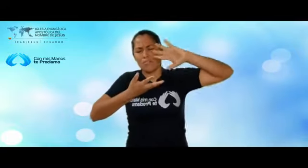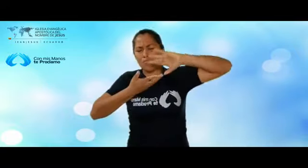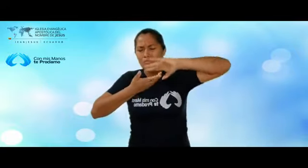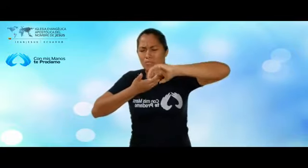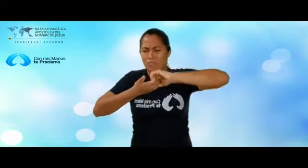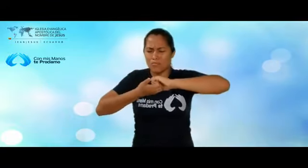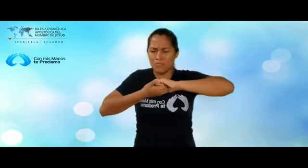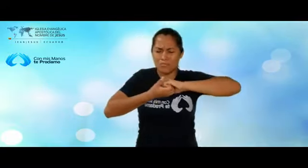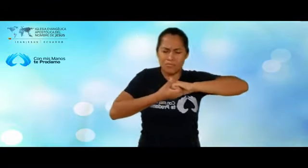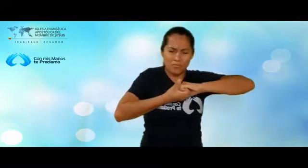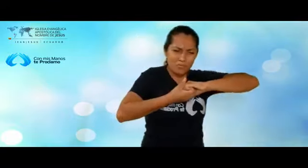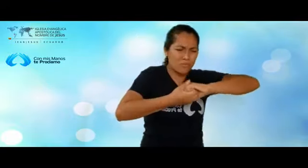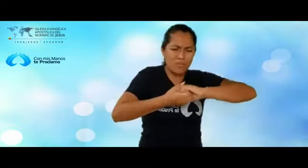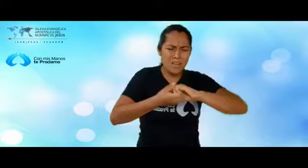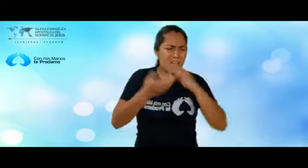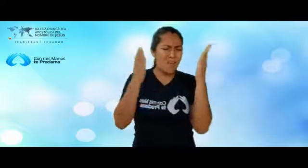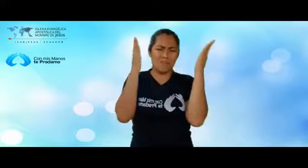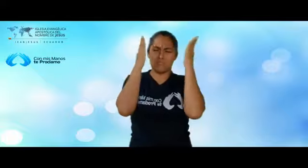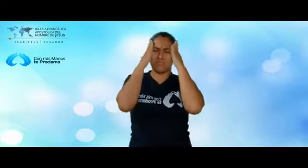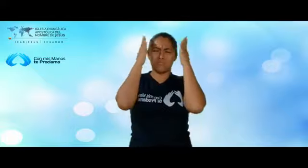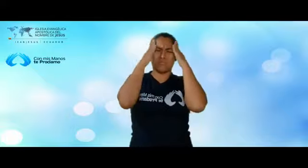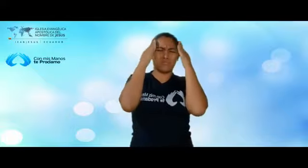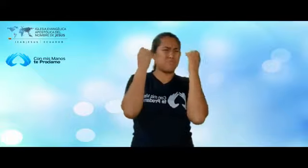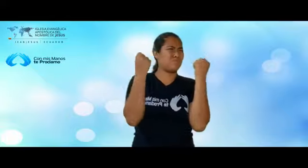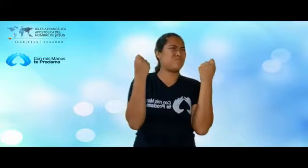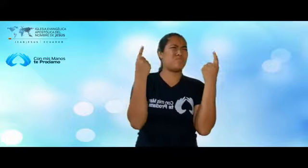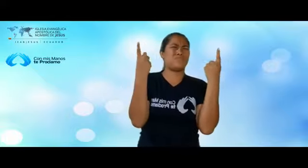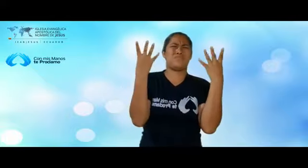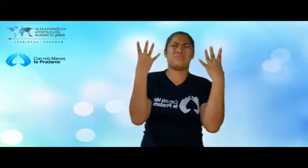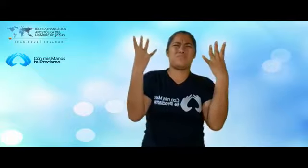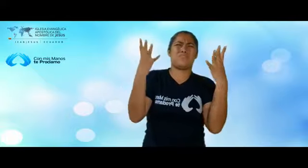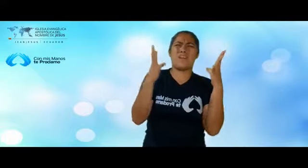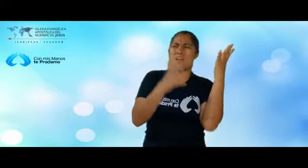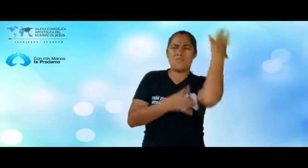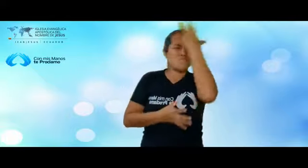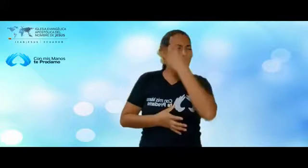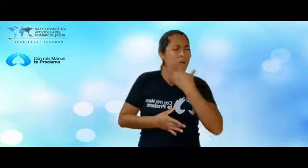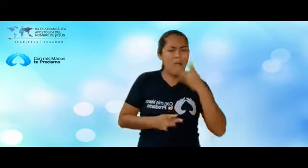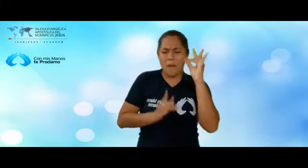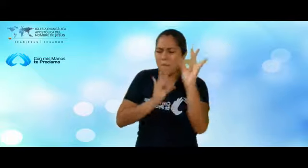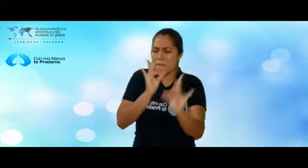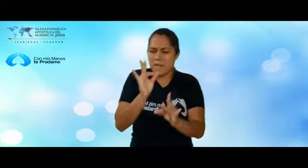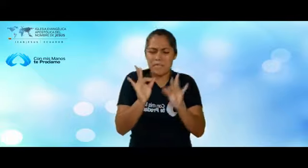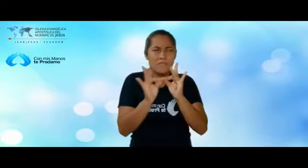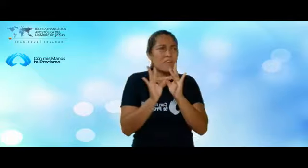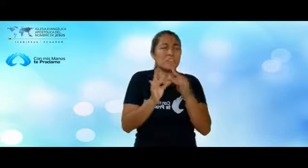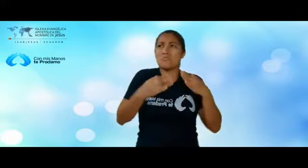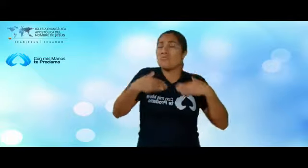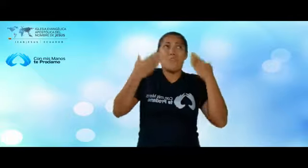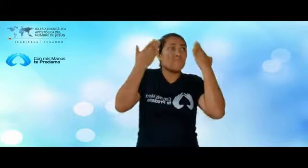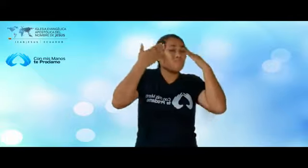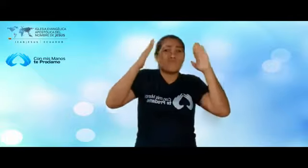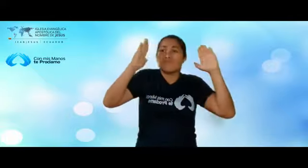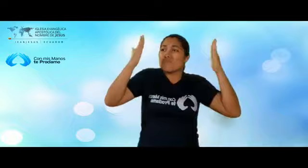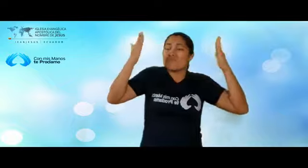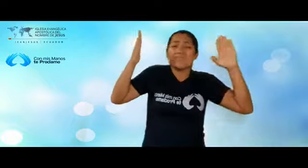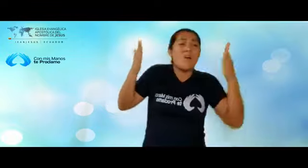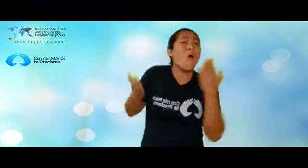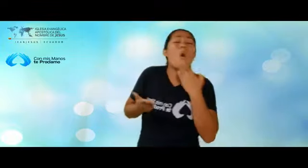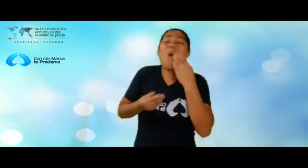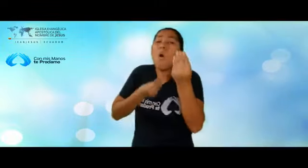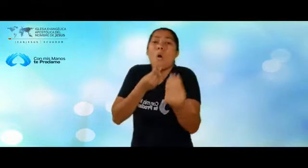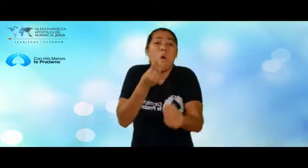mano. Tal conocimiento es demasiado maravilloso para mí. Alto es, no lo